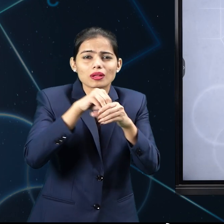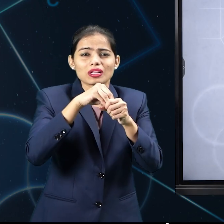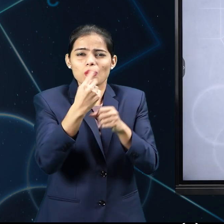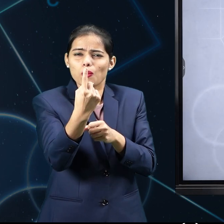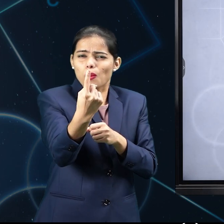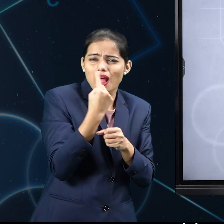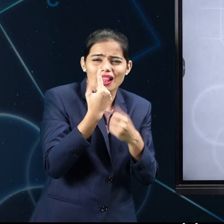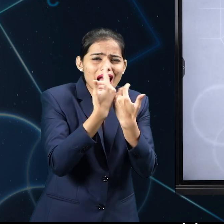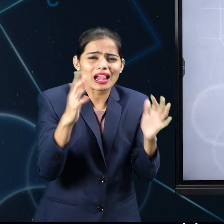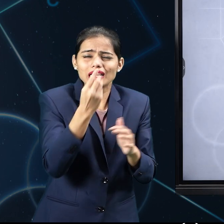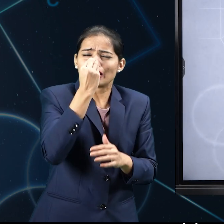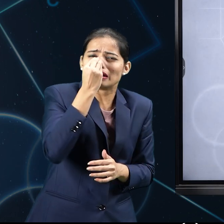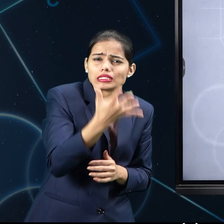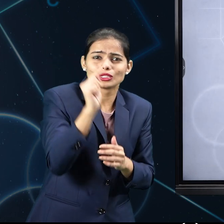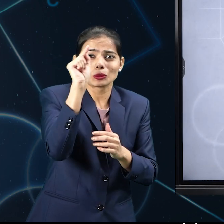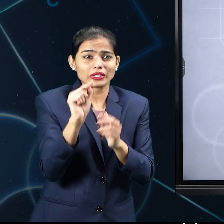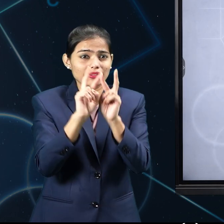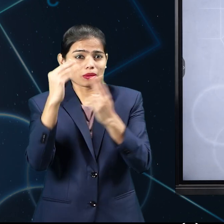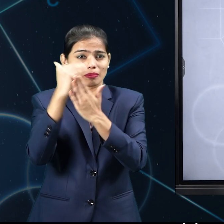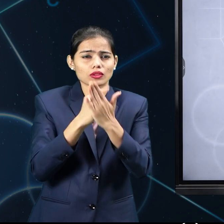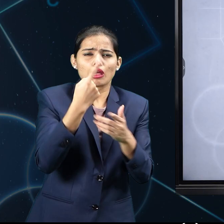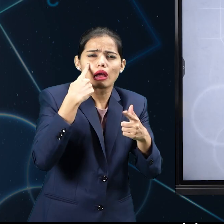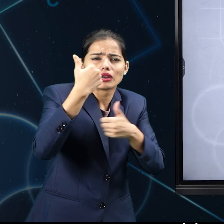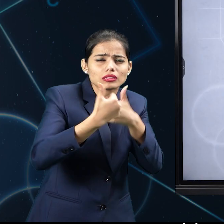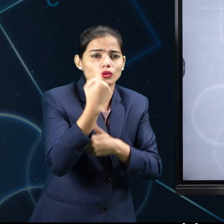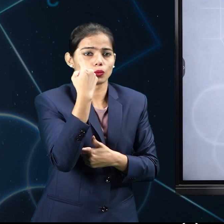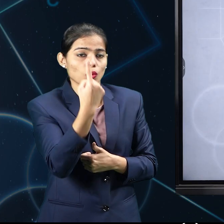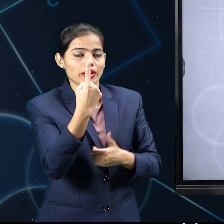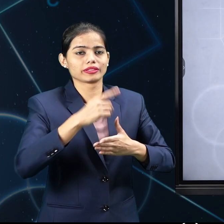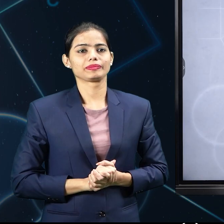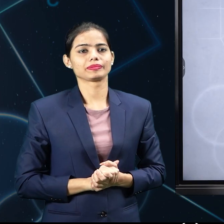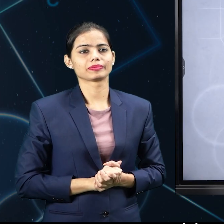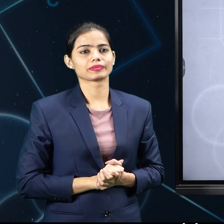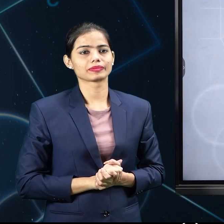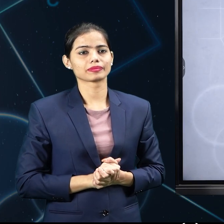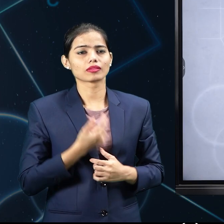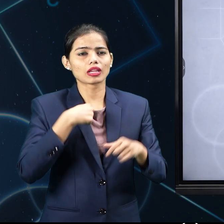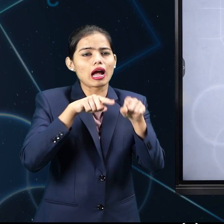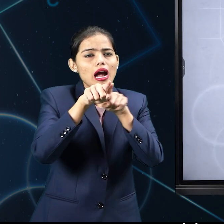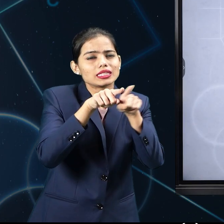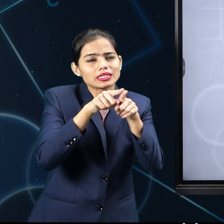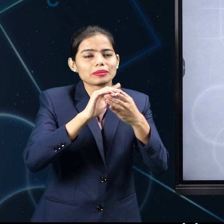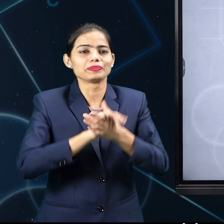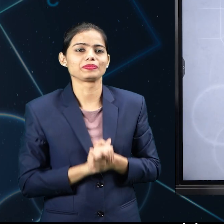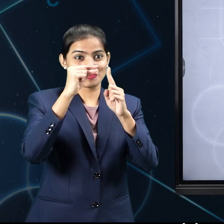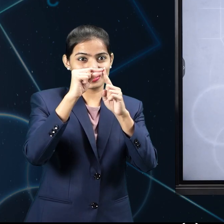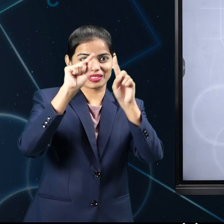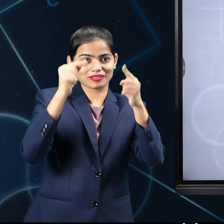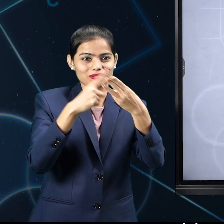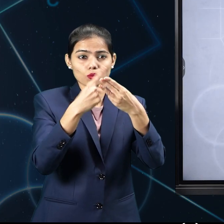1 होते. तर इथे Pe1 प्लस Pe2 प्लस Pe3 इज इक्वल टू